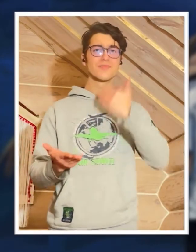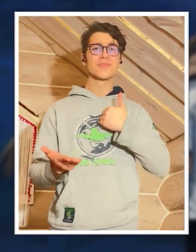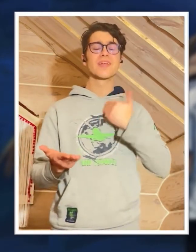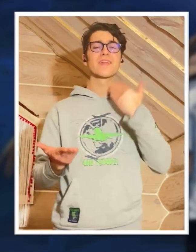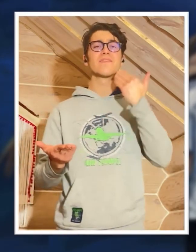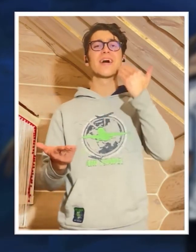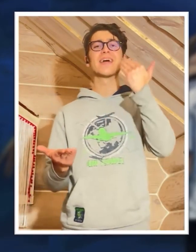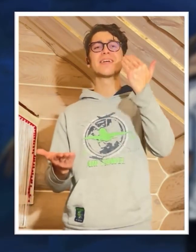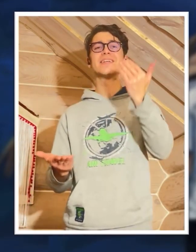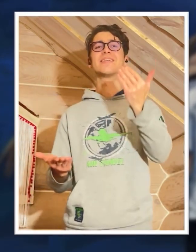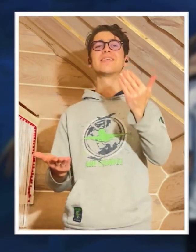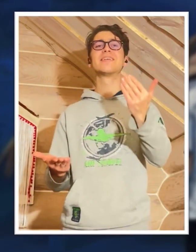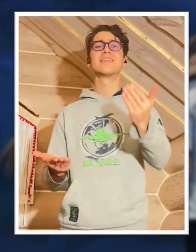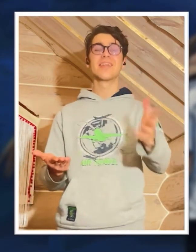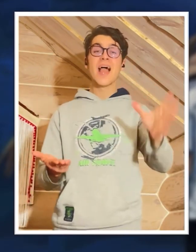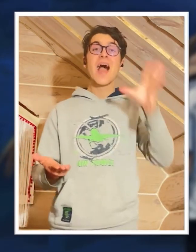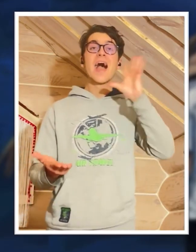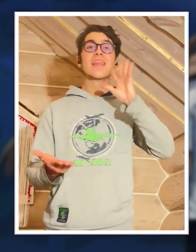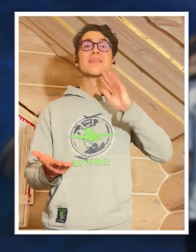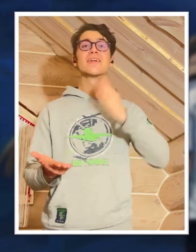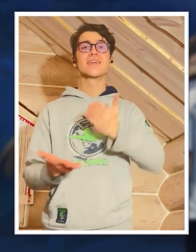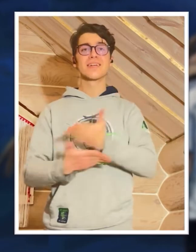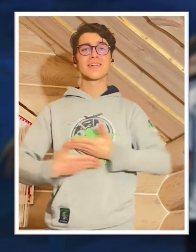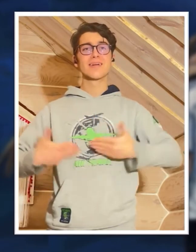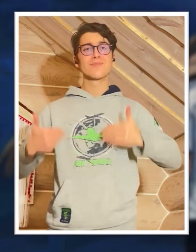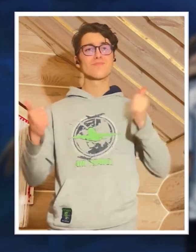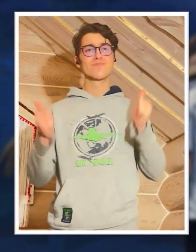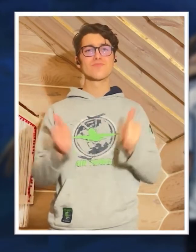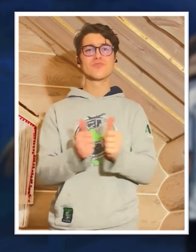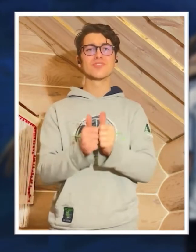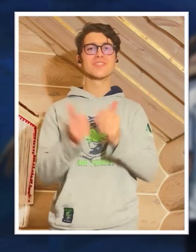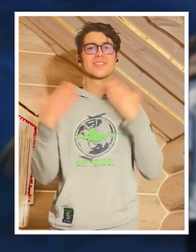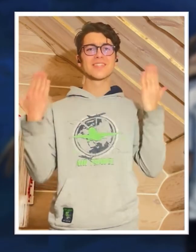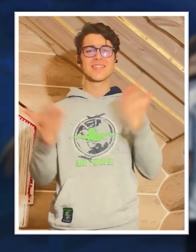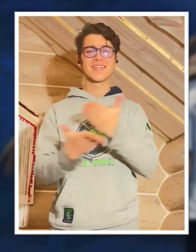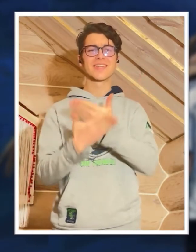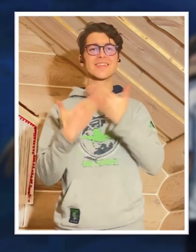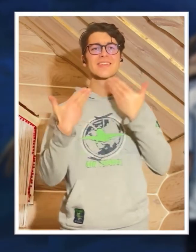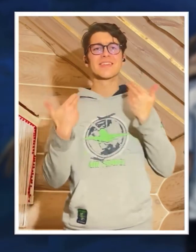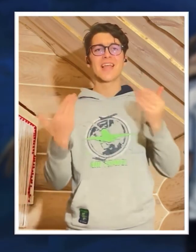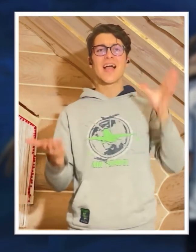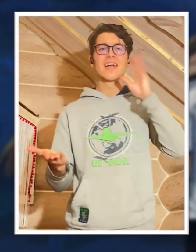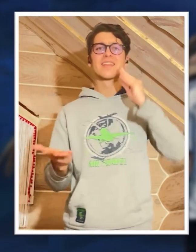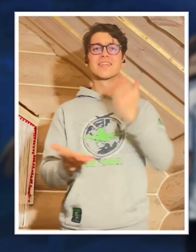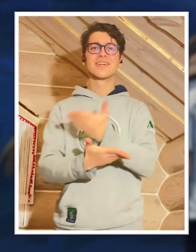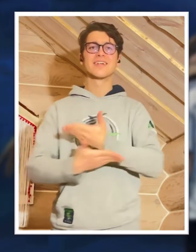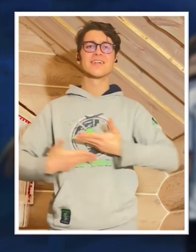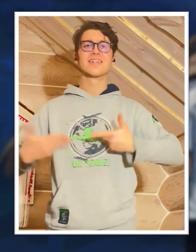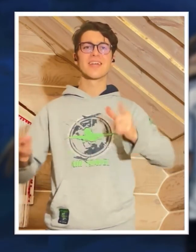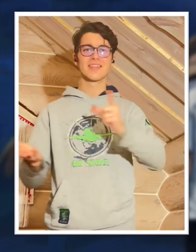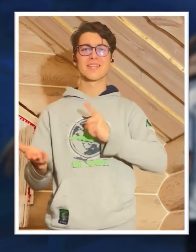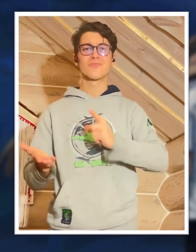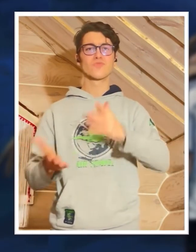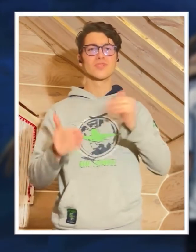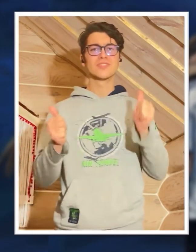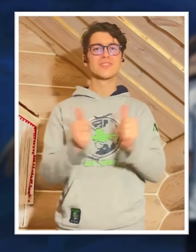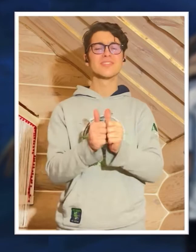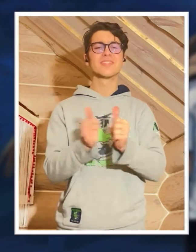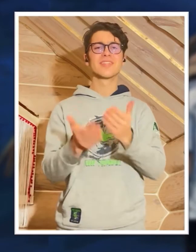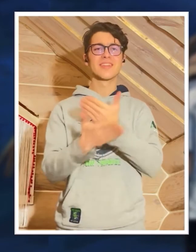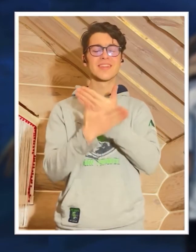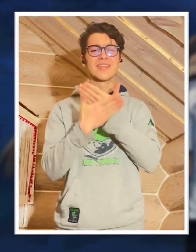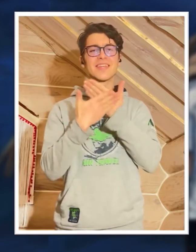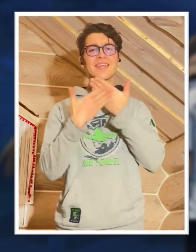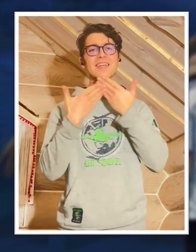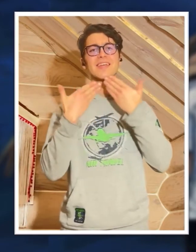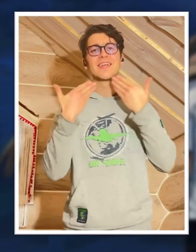Зачем привычки мне твои, когда нас рядом больше нет, когда нас рядом